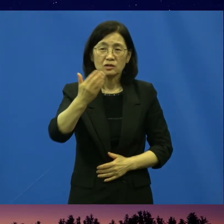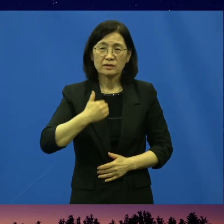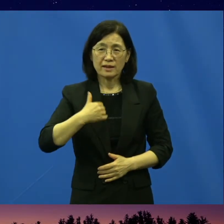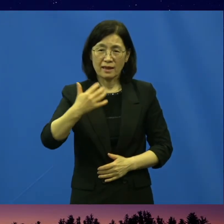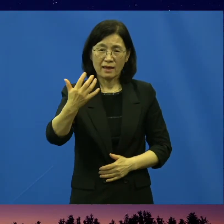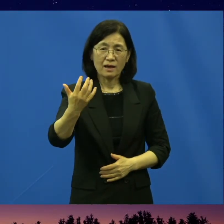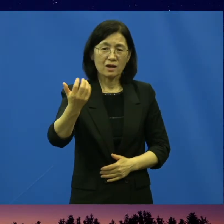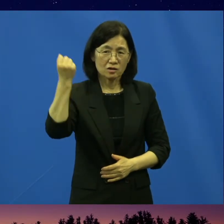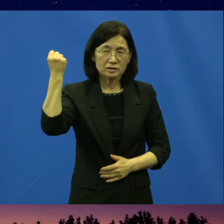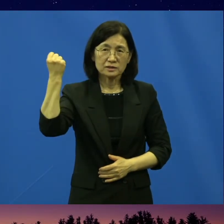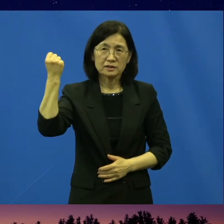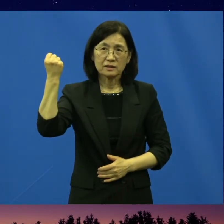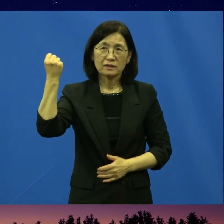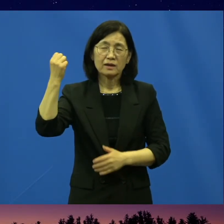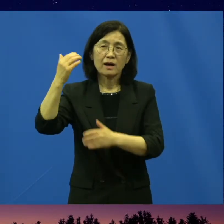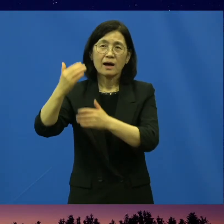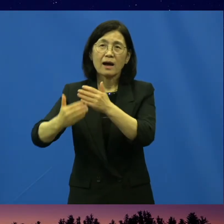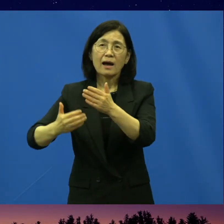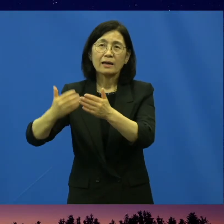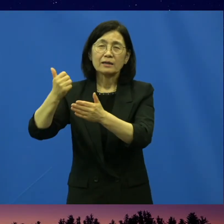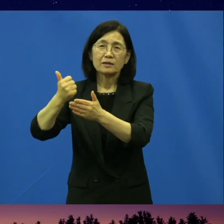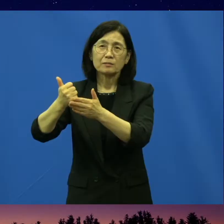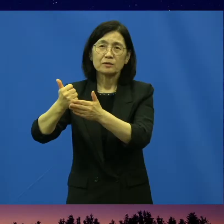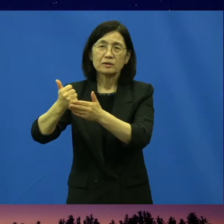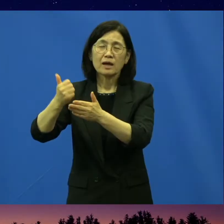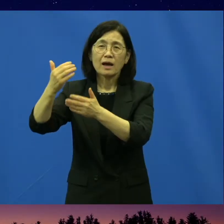하나님은 당신의 소유를 지키신다는 거죠.